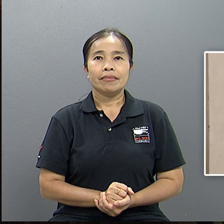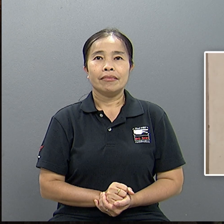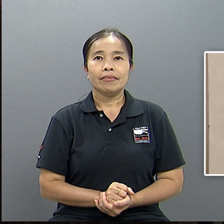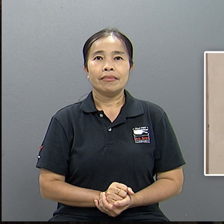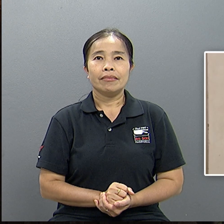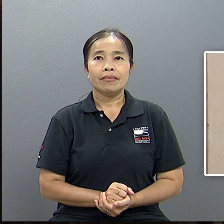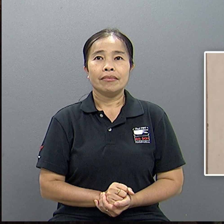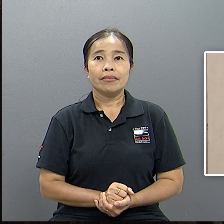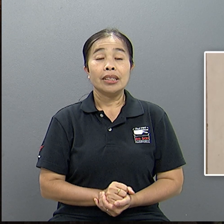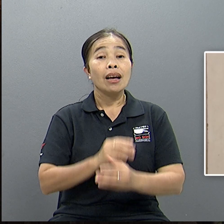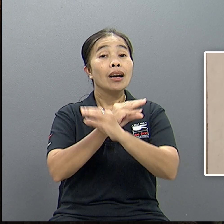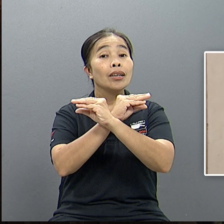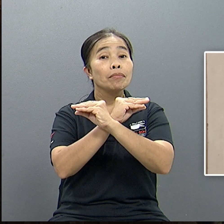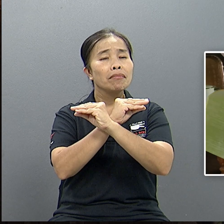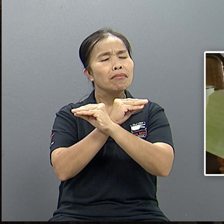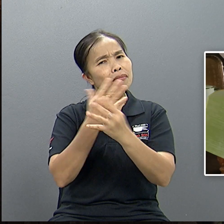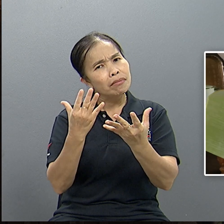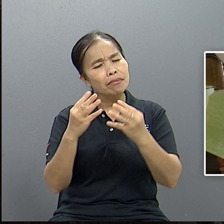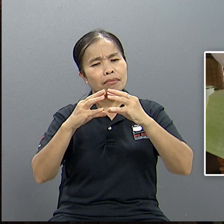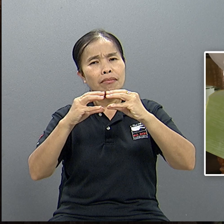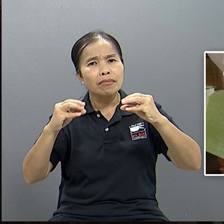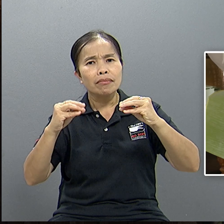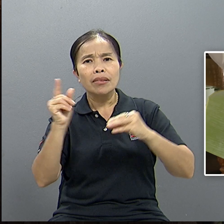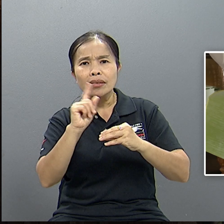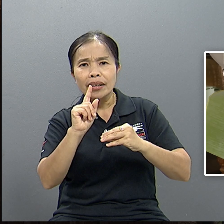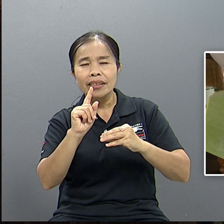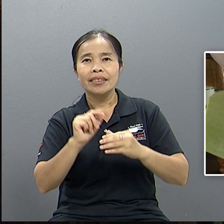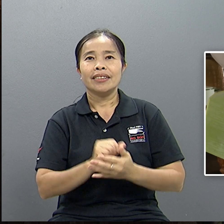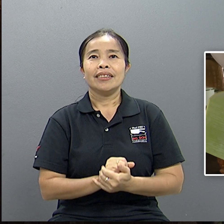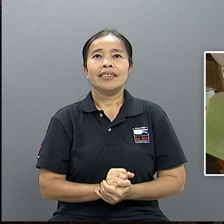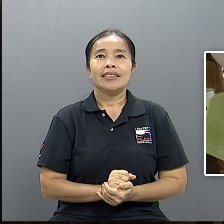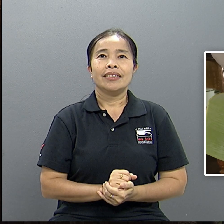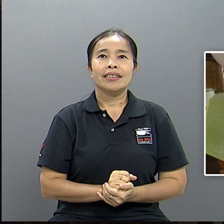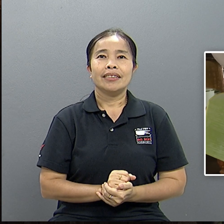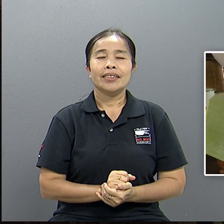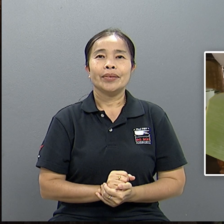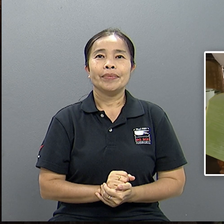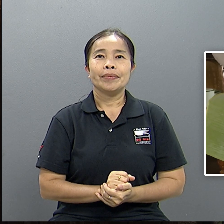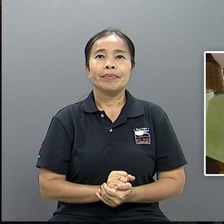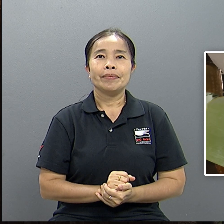สละหรือระกำ